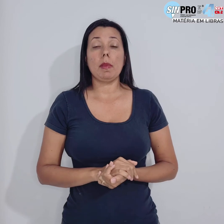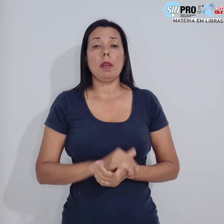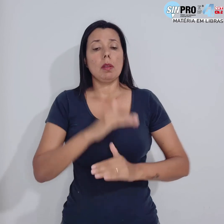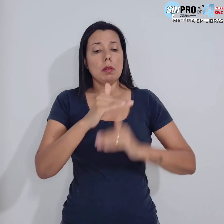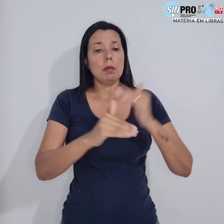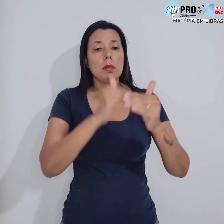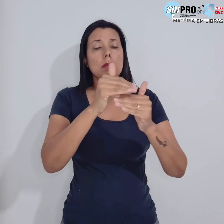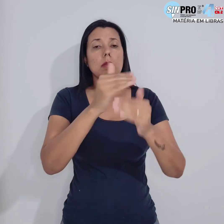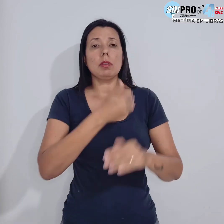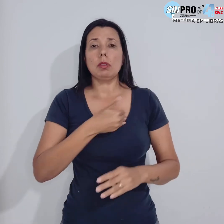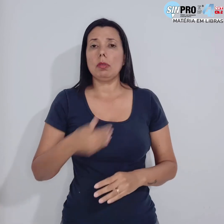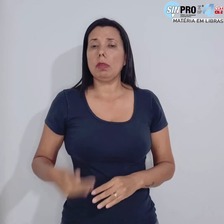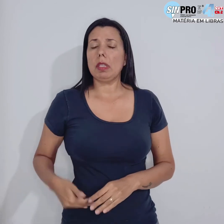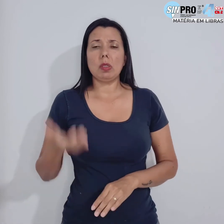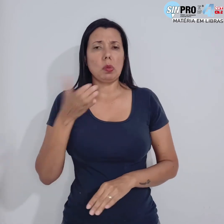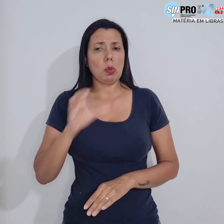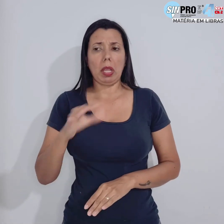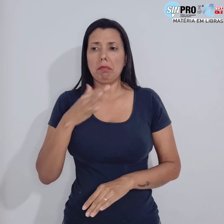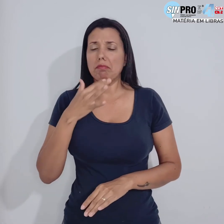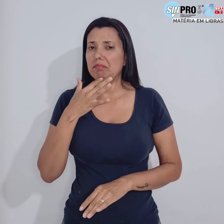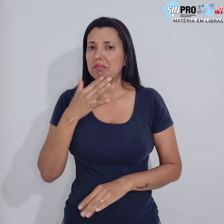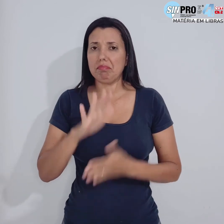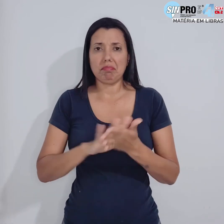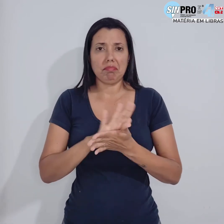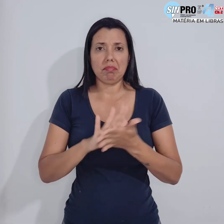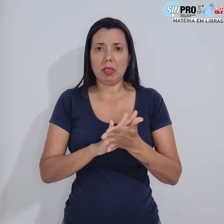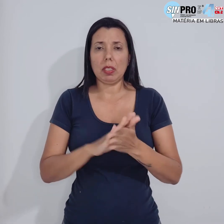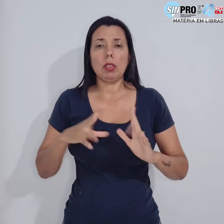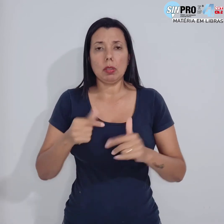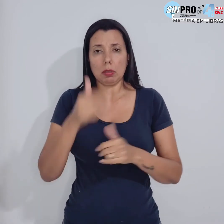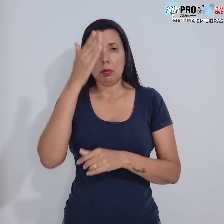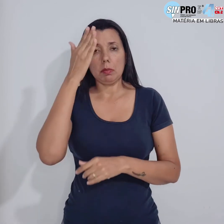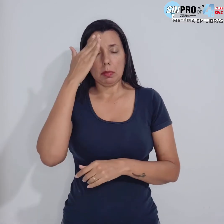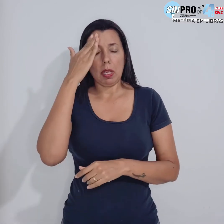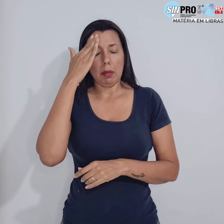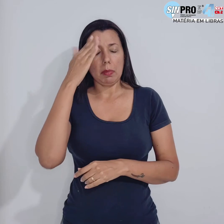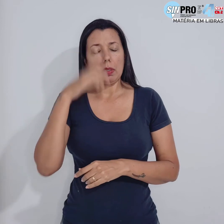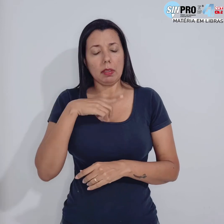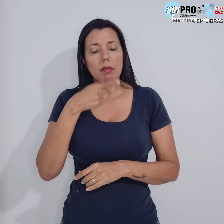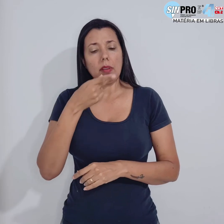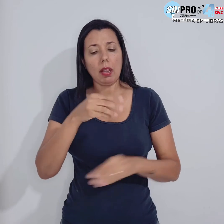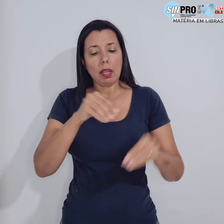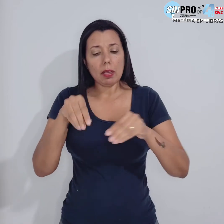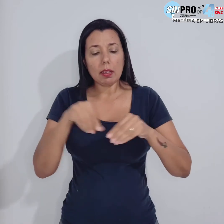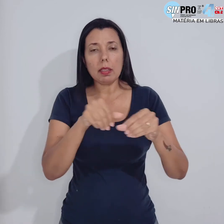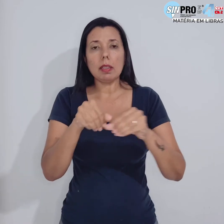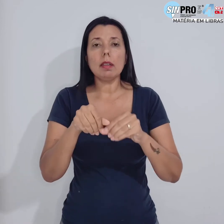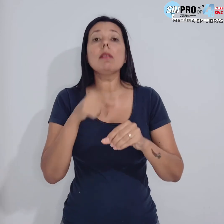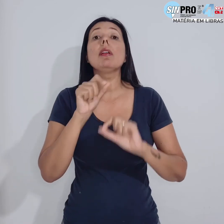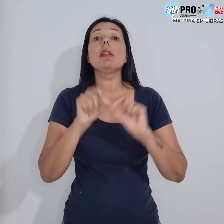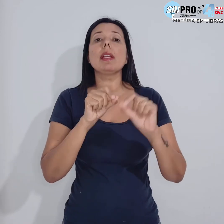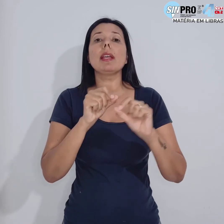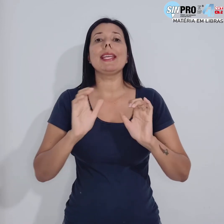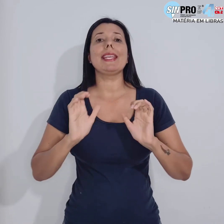e 232 do Estatuto dos Índios, que fala sobre as nações indígenas, seus direitos,